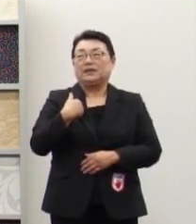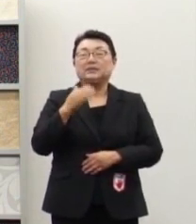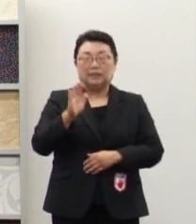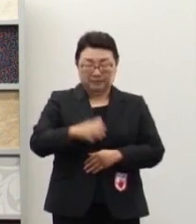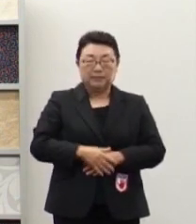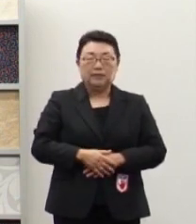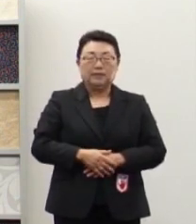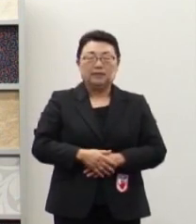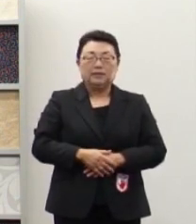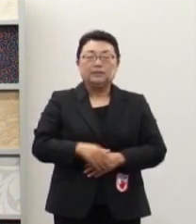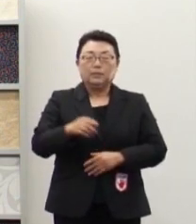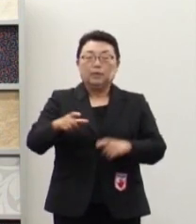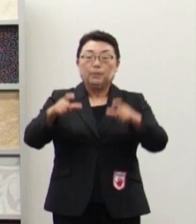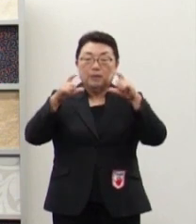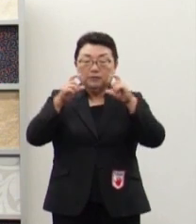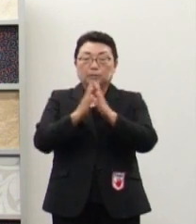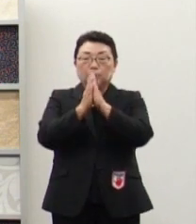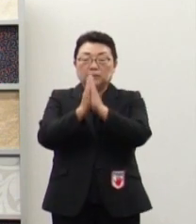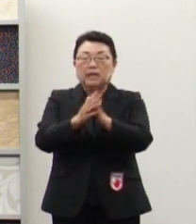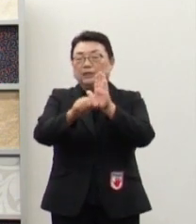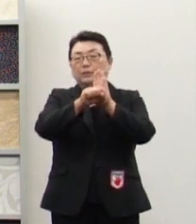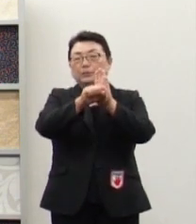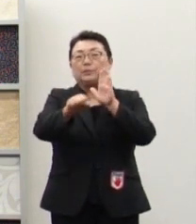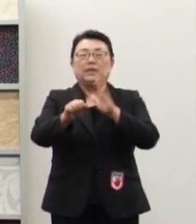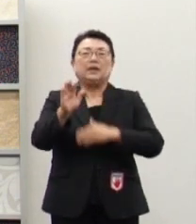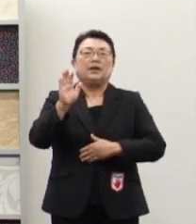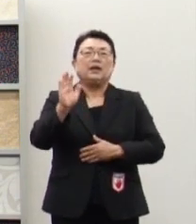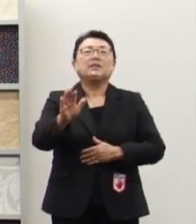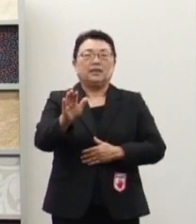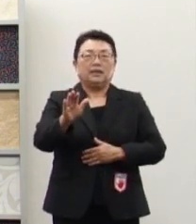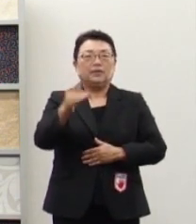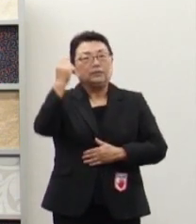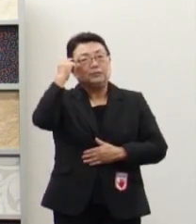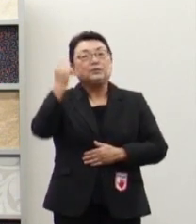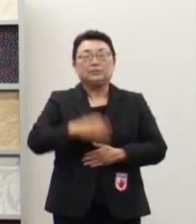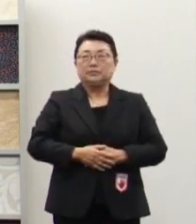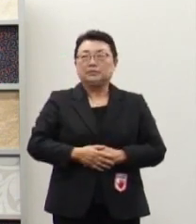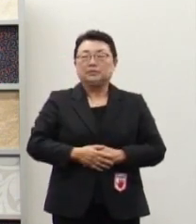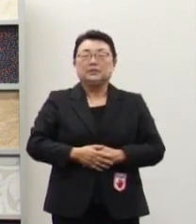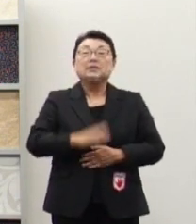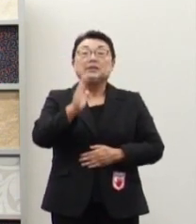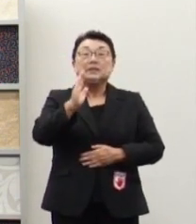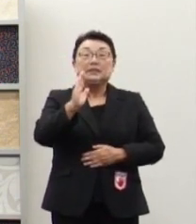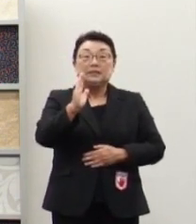があるので、これ自体はその、相当程度効果があったんだろうとは思いますが、ただそれも